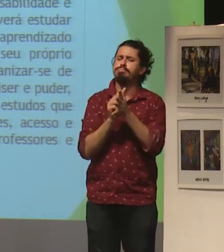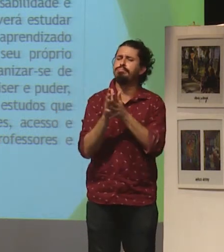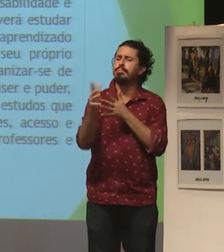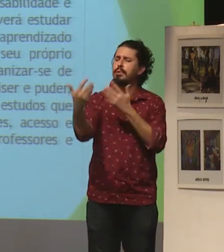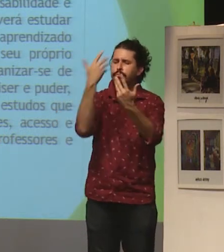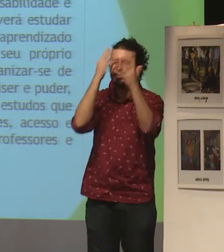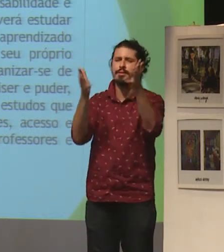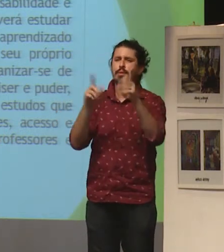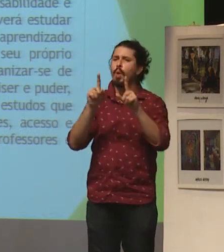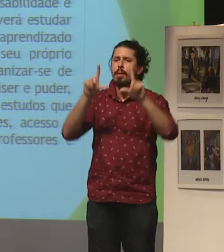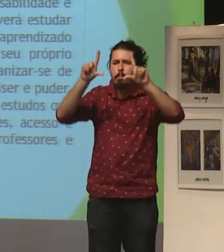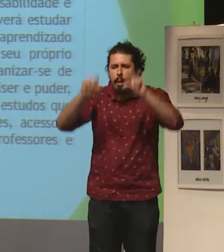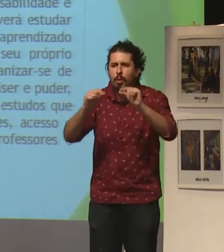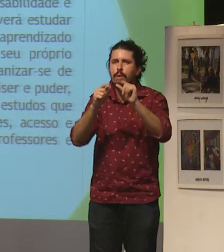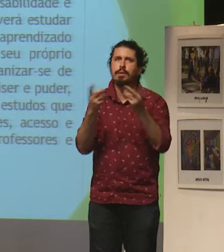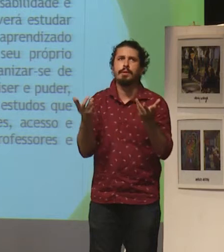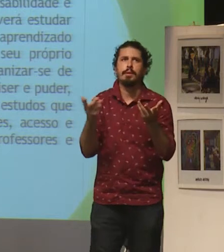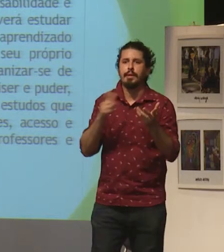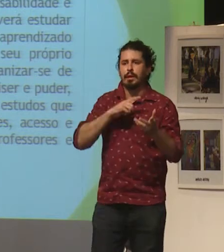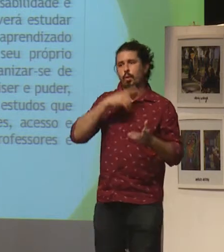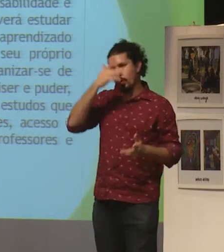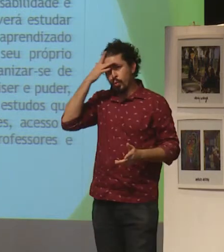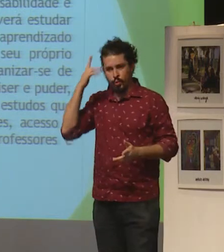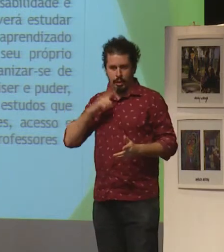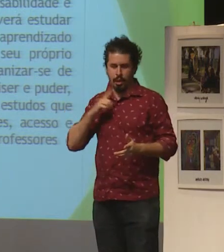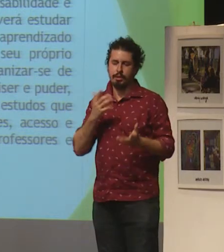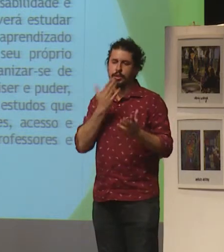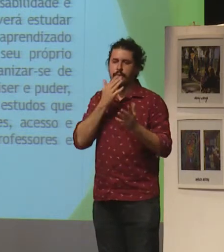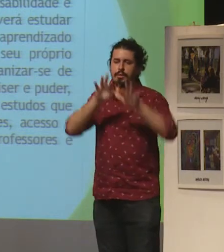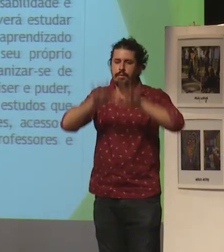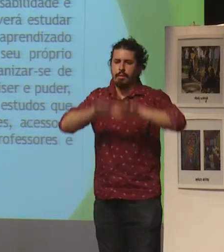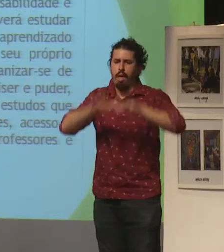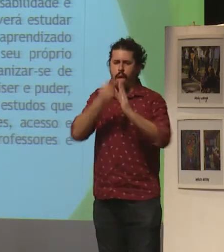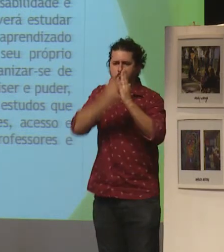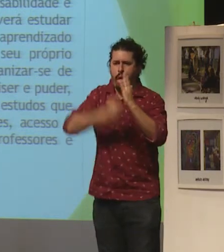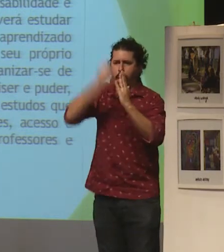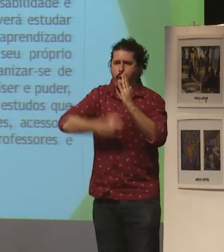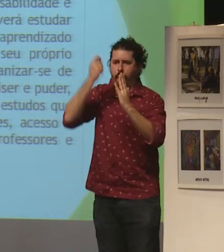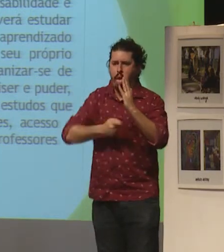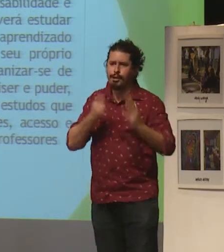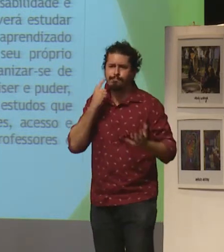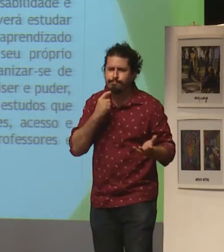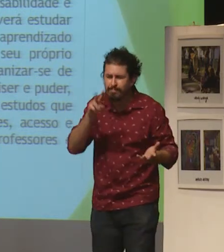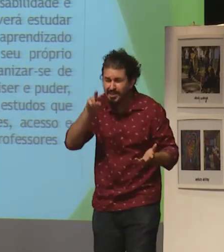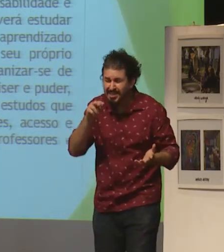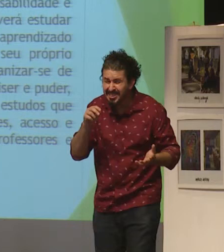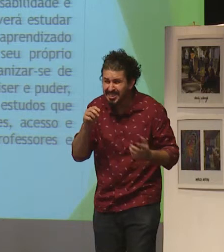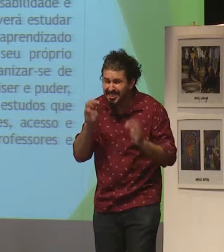A instrução vai ser toda feita em Libras. Não vai ser menor ou maior. Porque assim, a gente passa muitos textos e textos e textos, a gente